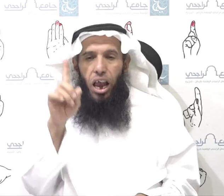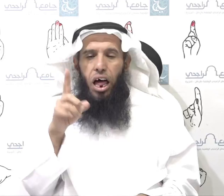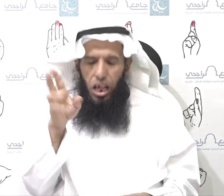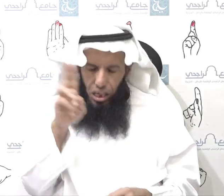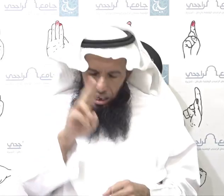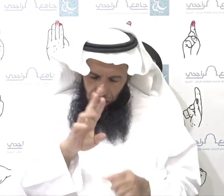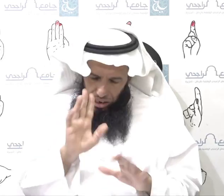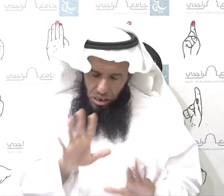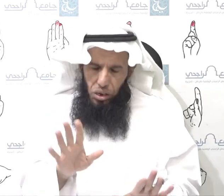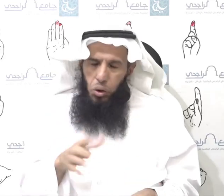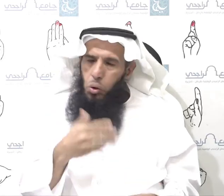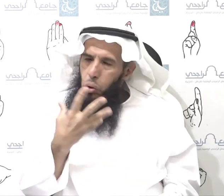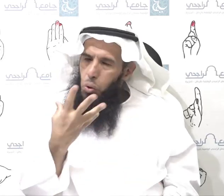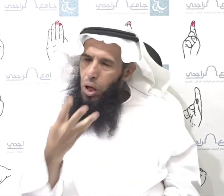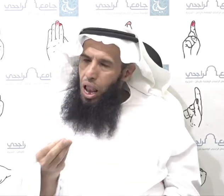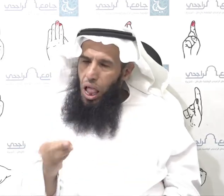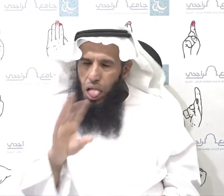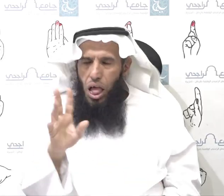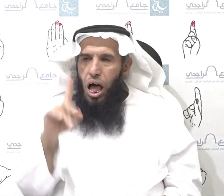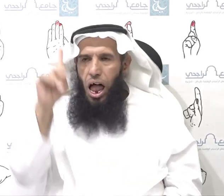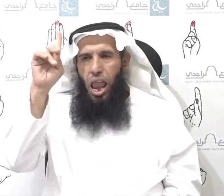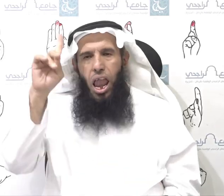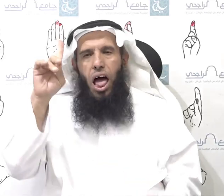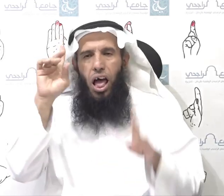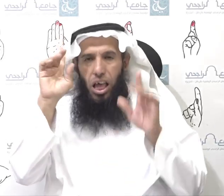في الله جل وعلا عوض عن